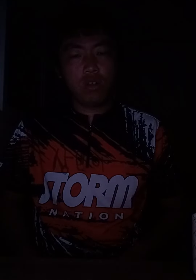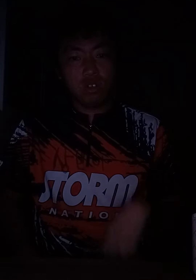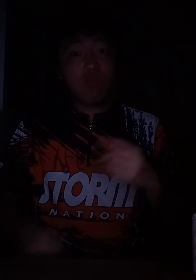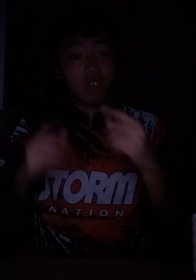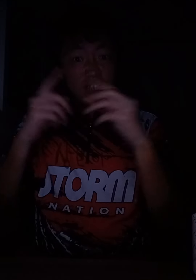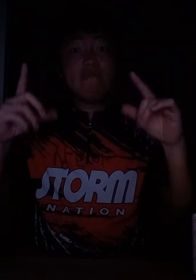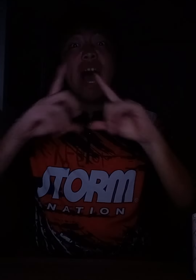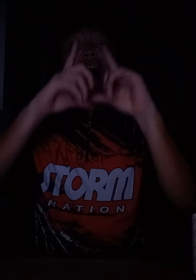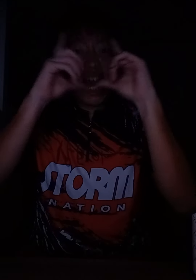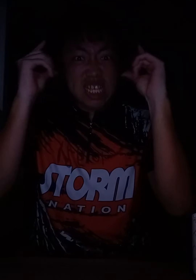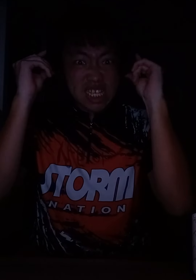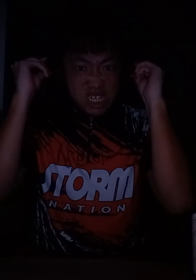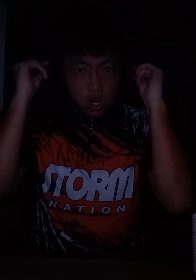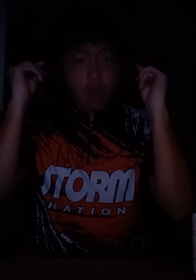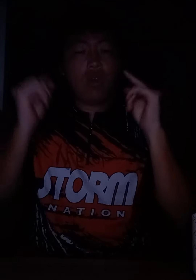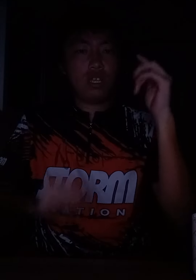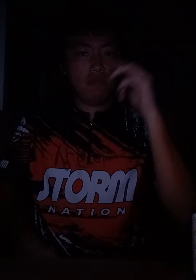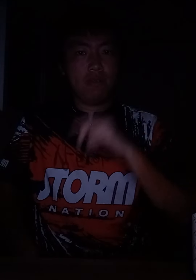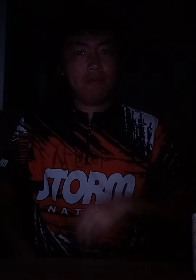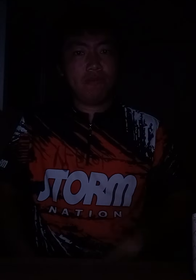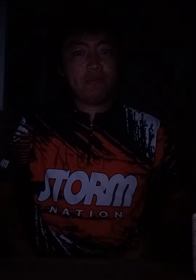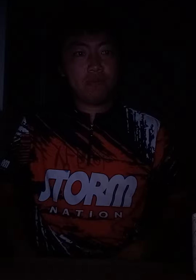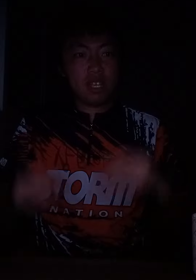승무원은 마스크 착용을 권하지만